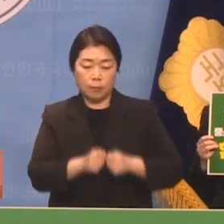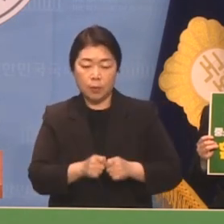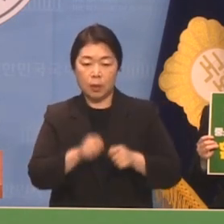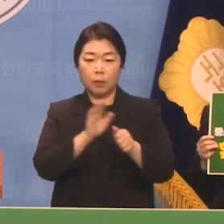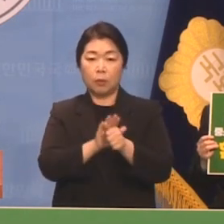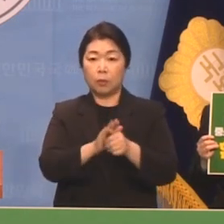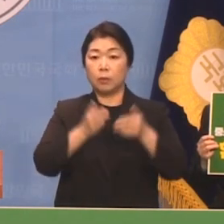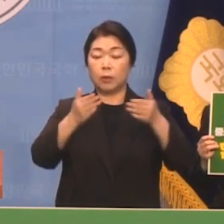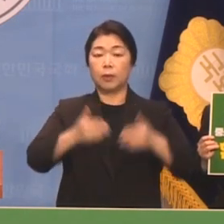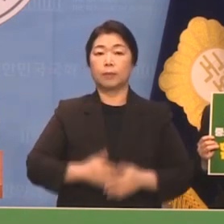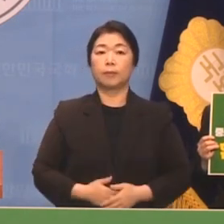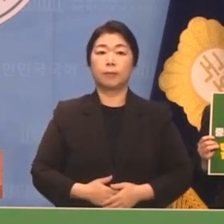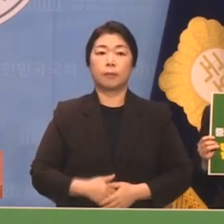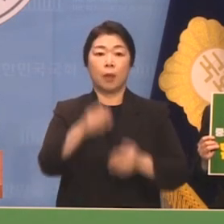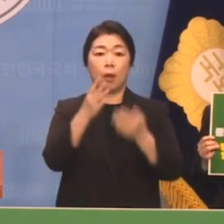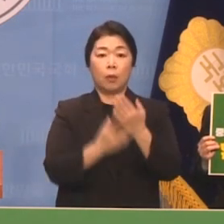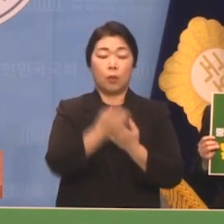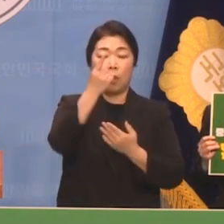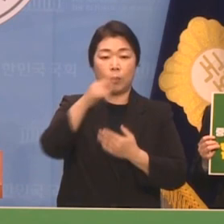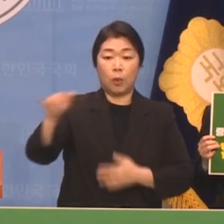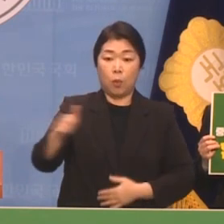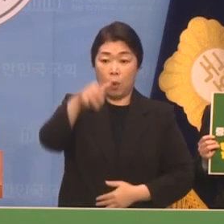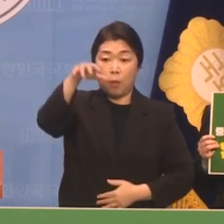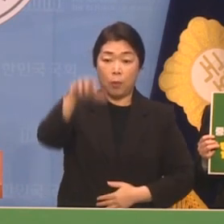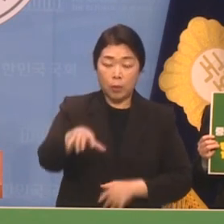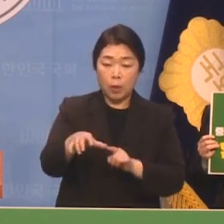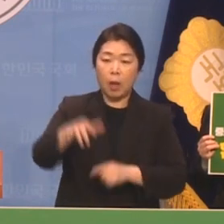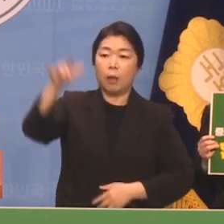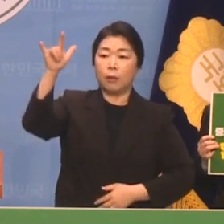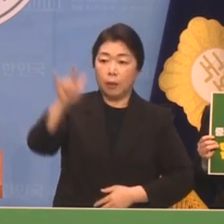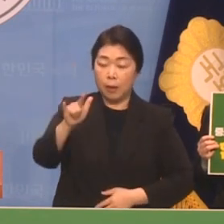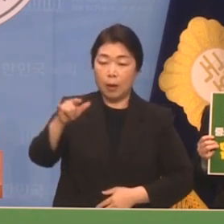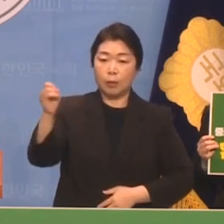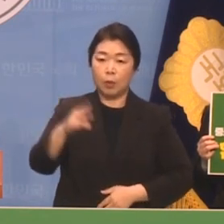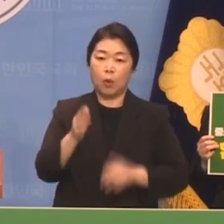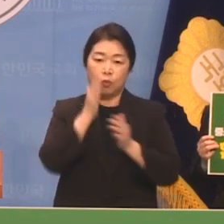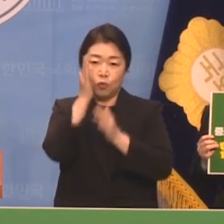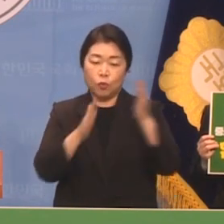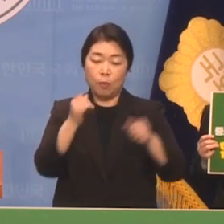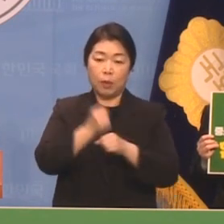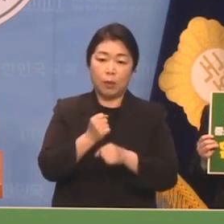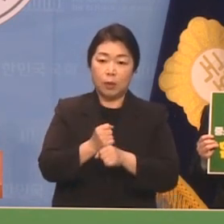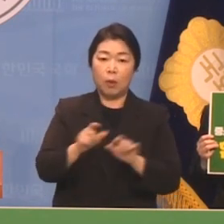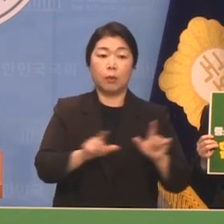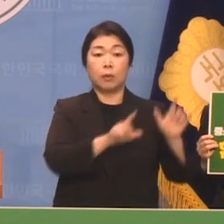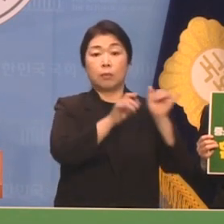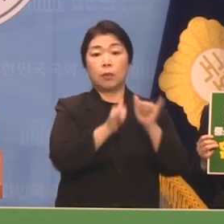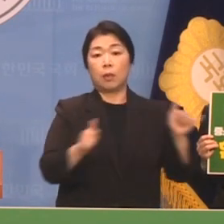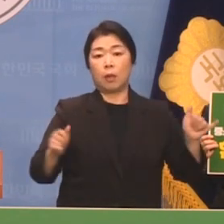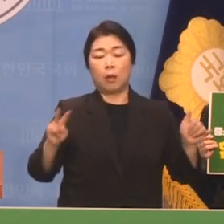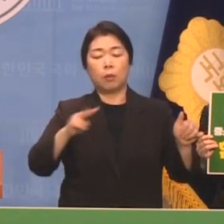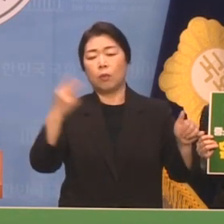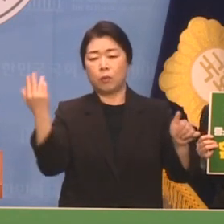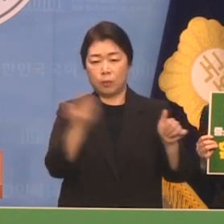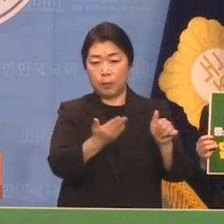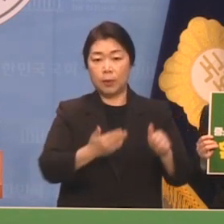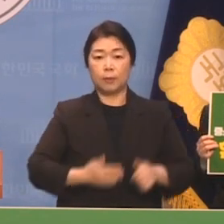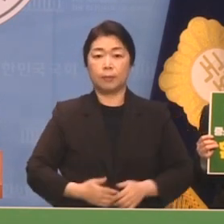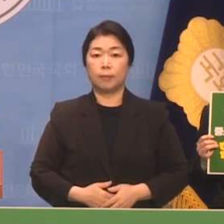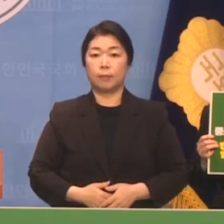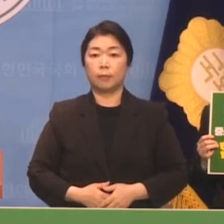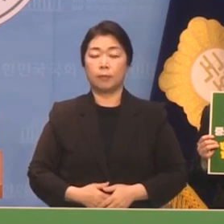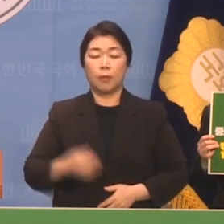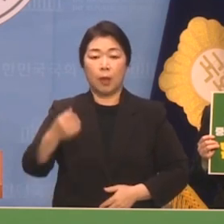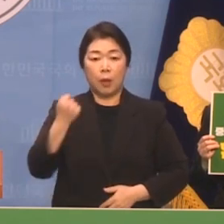하겠습니다. 통합된 공항 부지에는 태양광과 숲을 조성하여 시민들에게 돌려드리겠습니다.